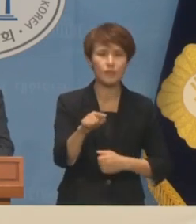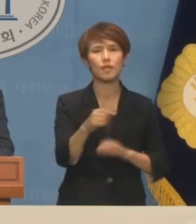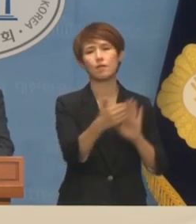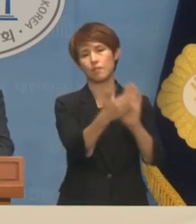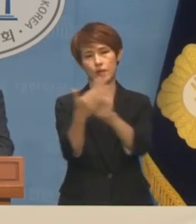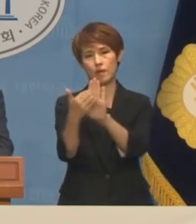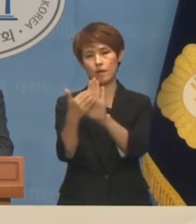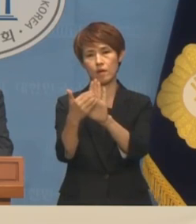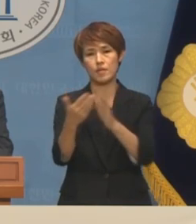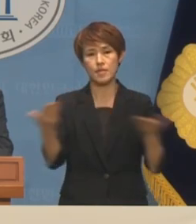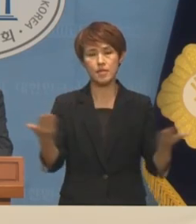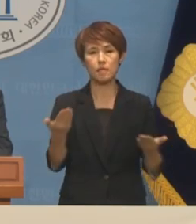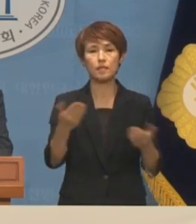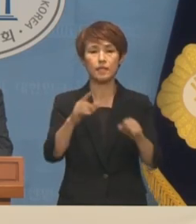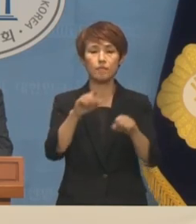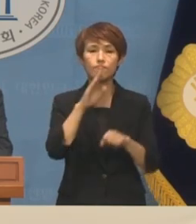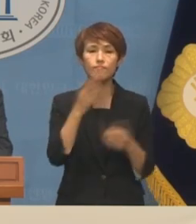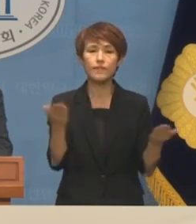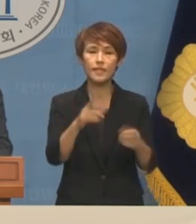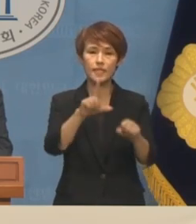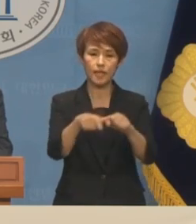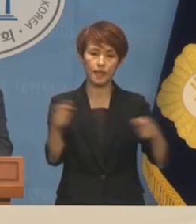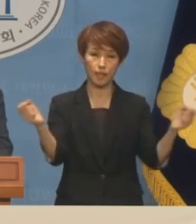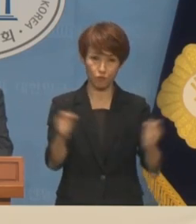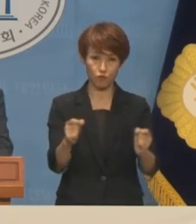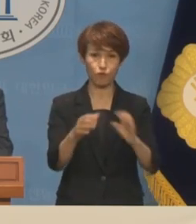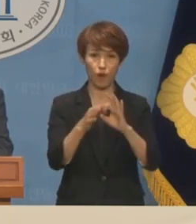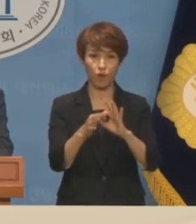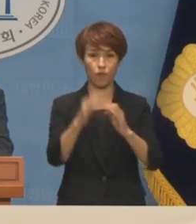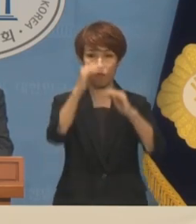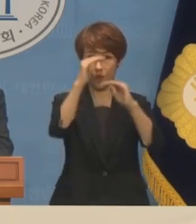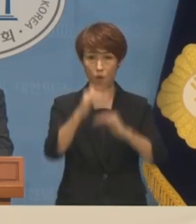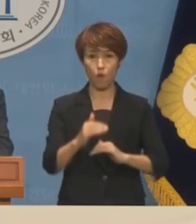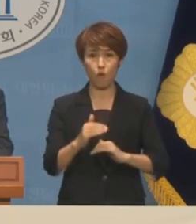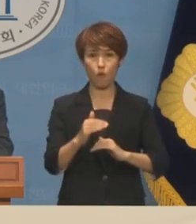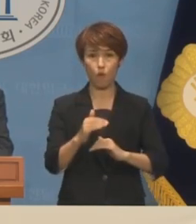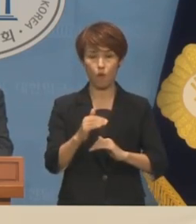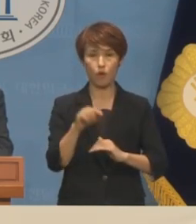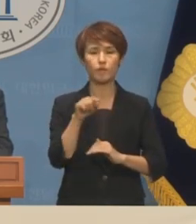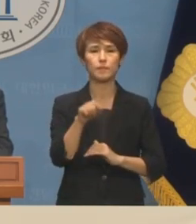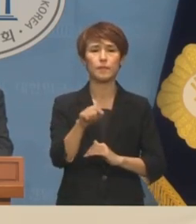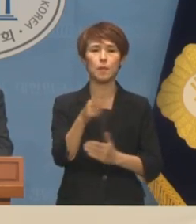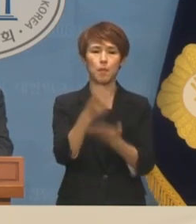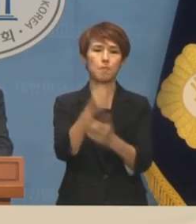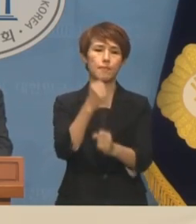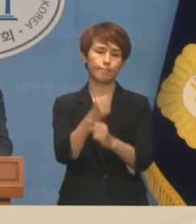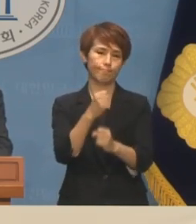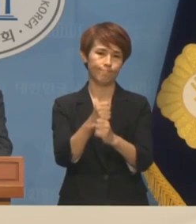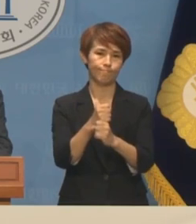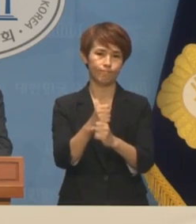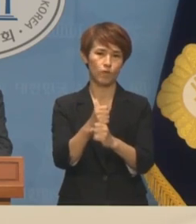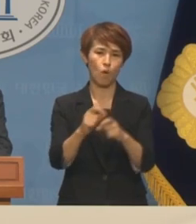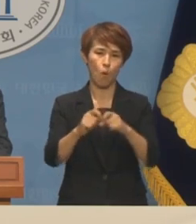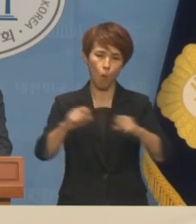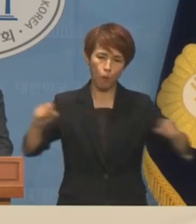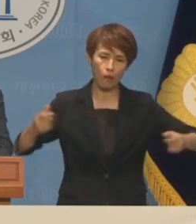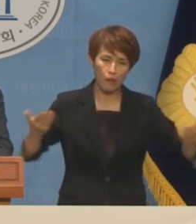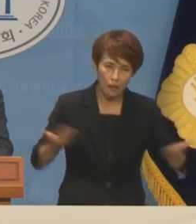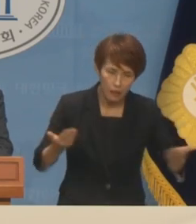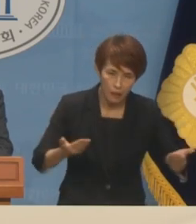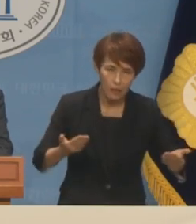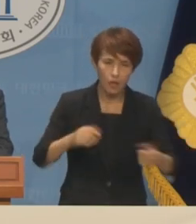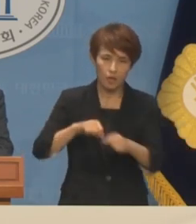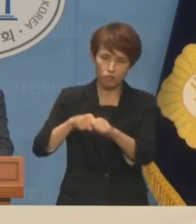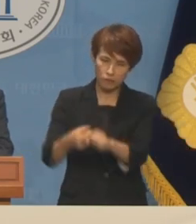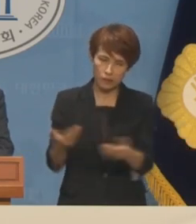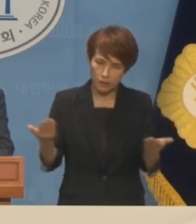실노동시간 단축 지원 근거를 명문화하는 재정 법률안을 통해서 장시간 노동 과로사